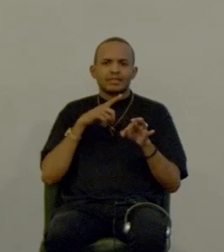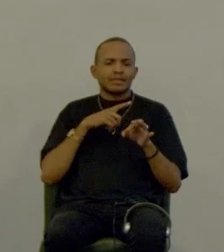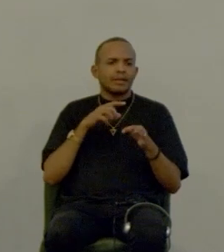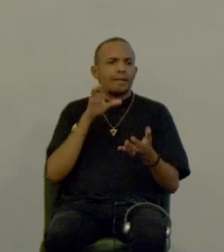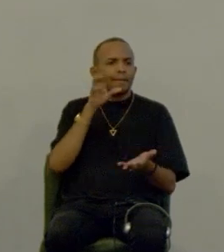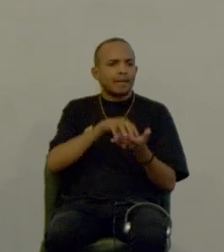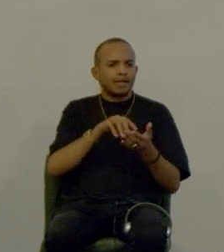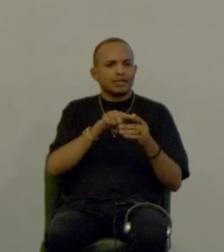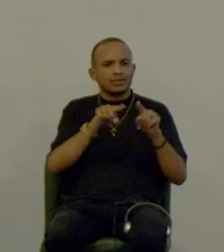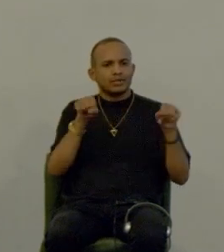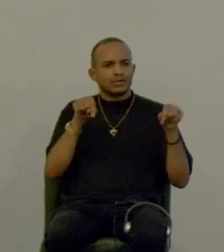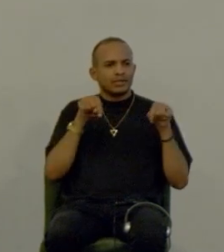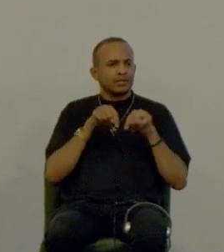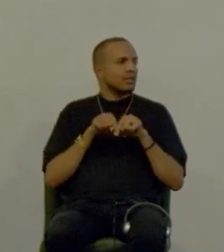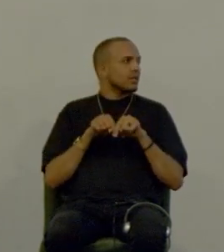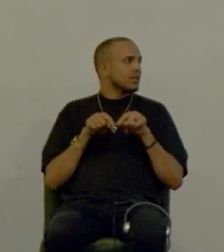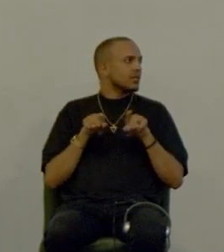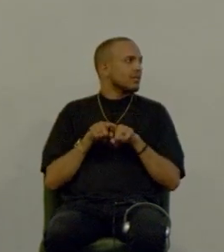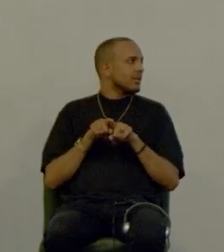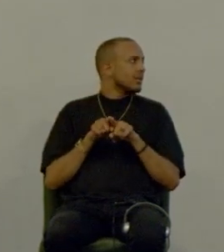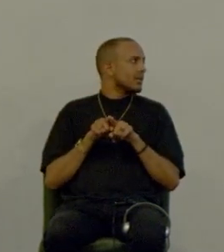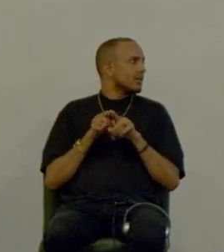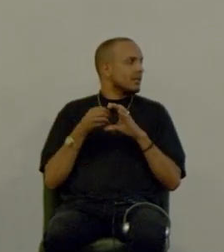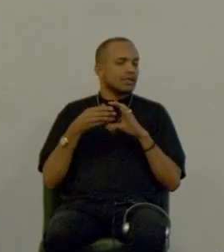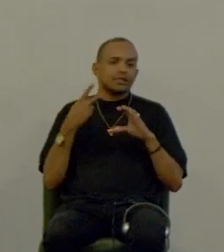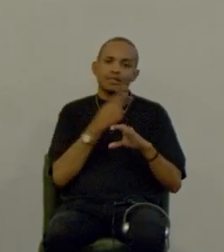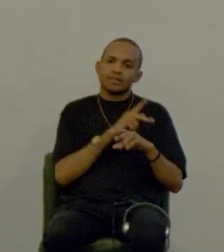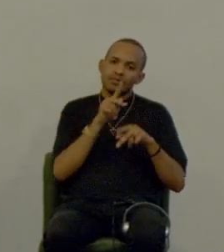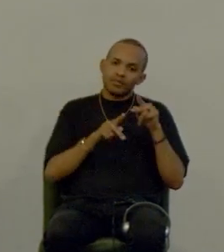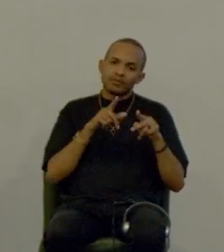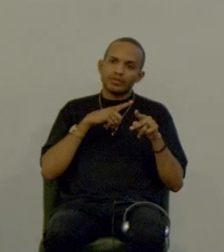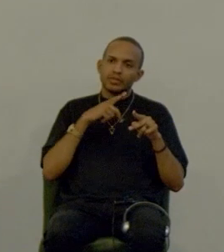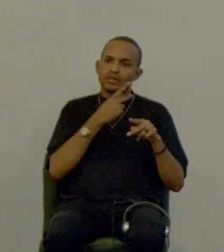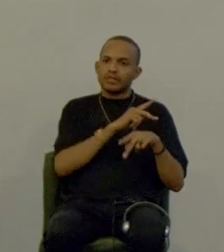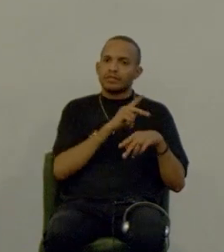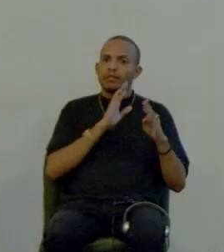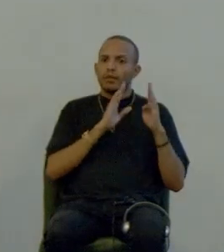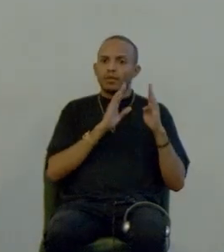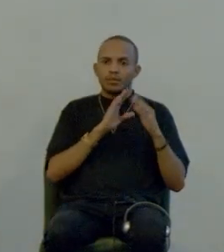marcas no terreno, que era característica desses povos que viveram ali nessa época.